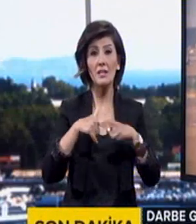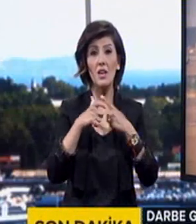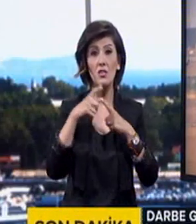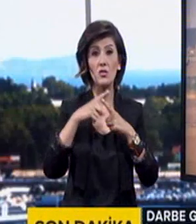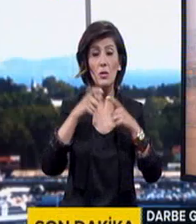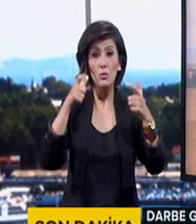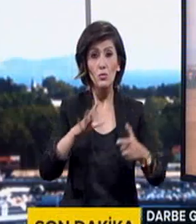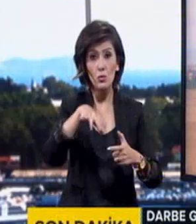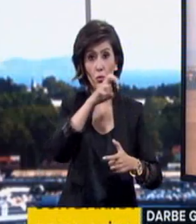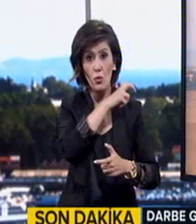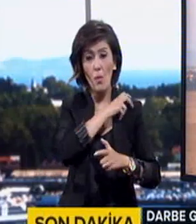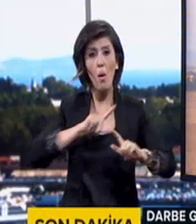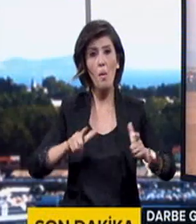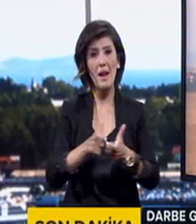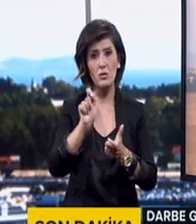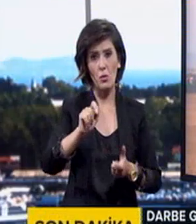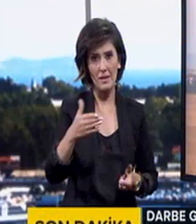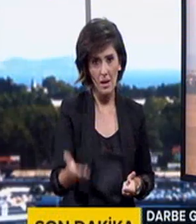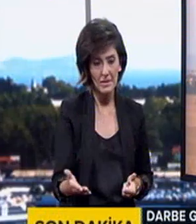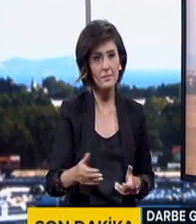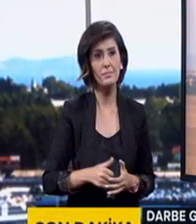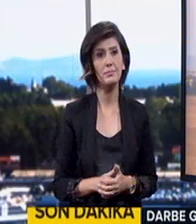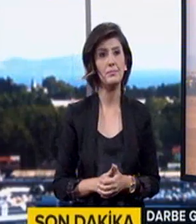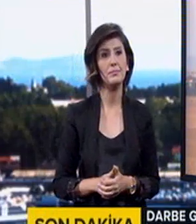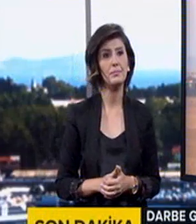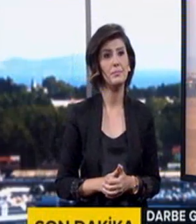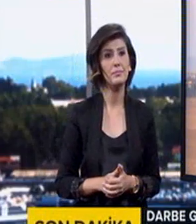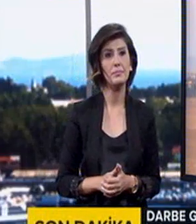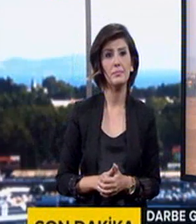Üst Komutanlığı'nda operasyon düzenlendi.